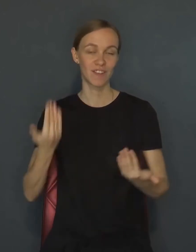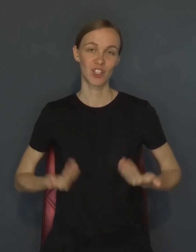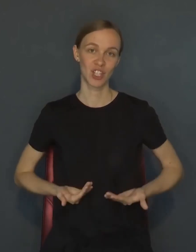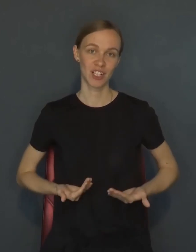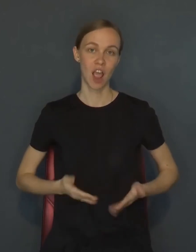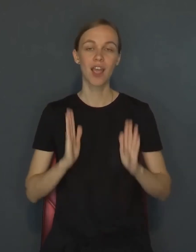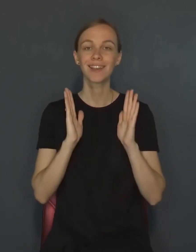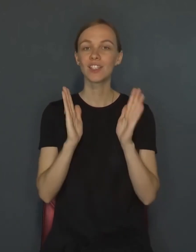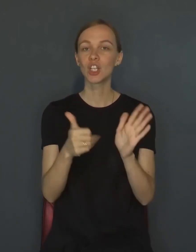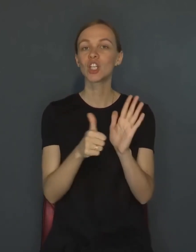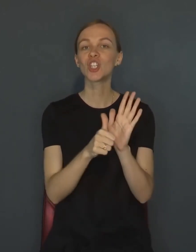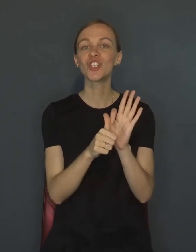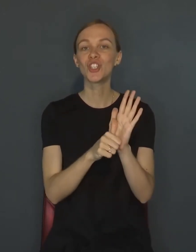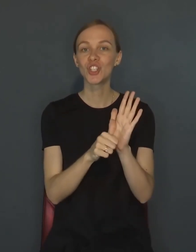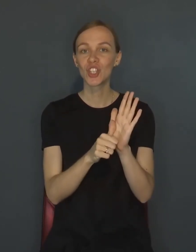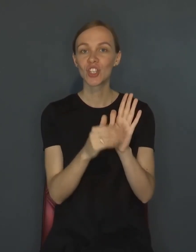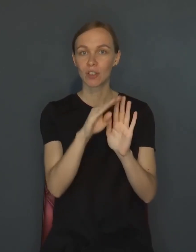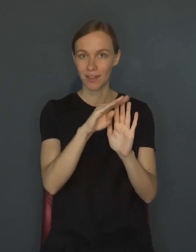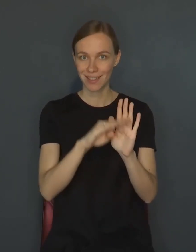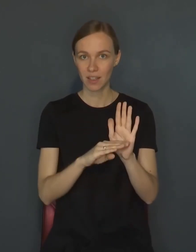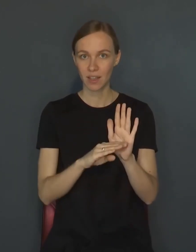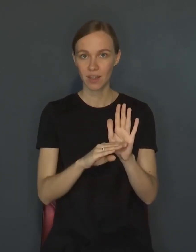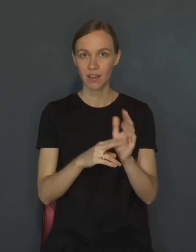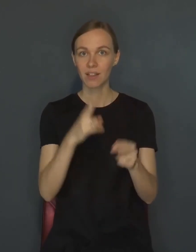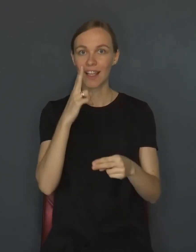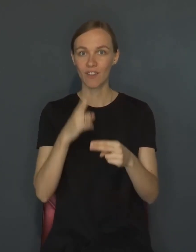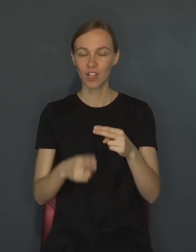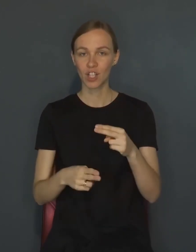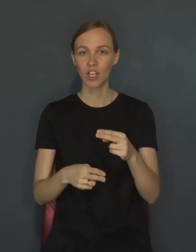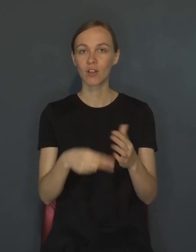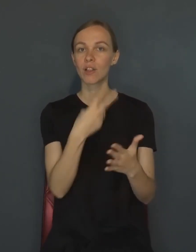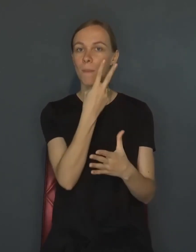6 із них завершилися поразкою.